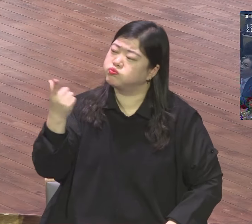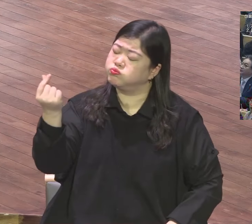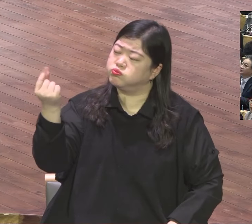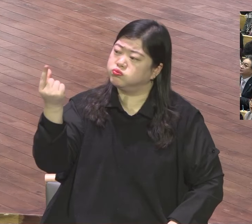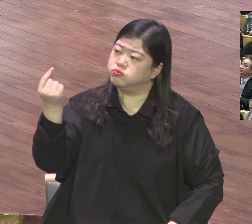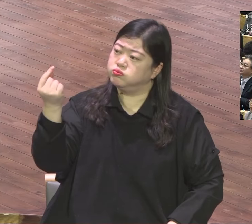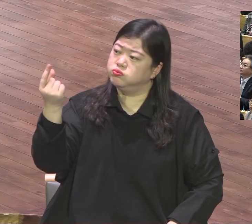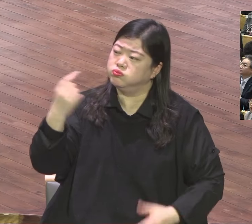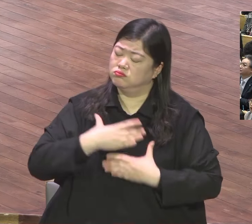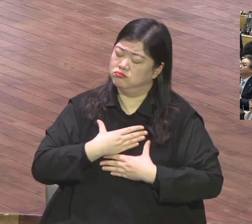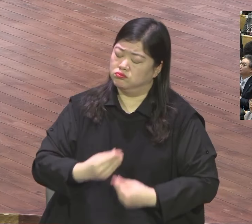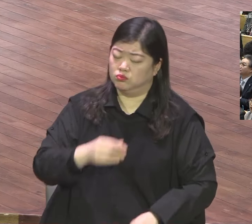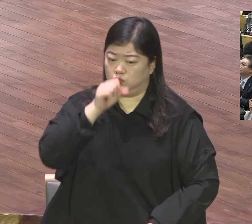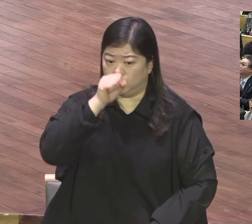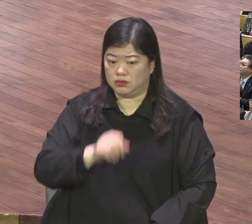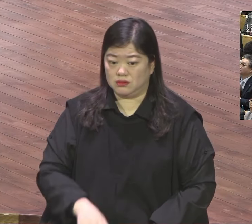바랍니다.